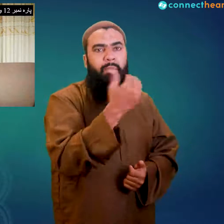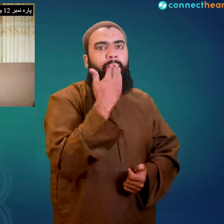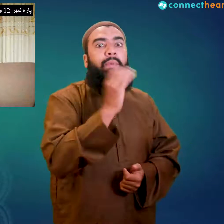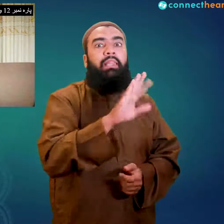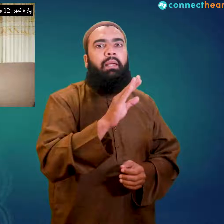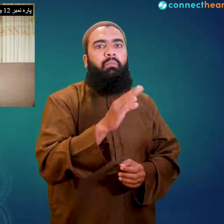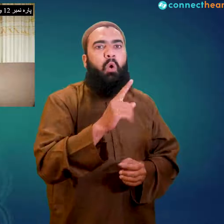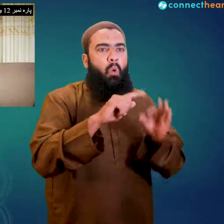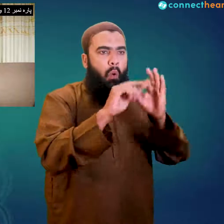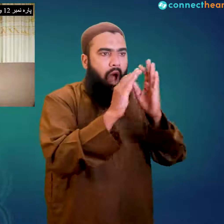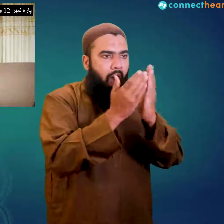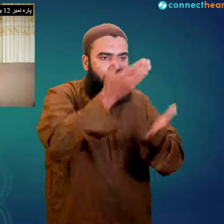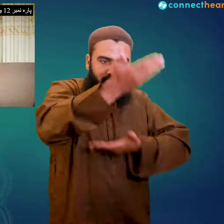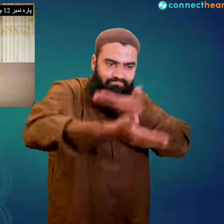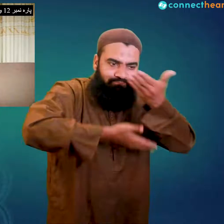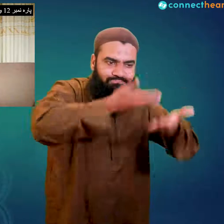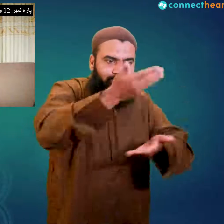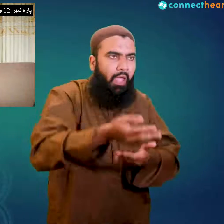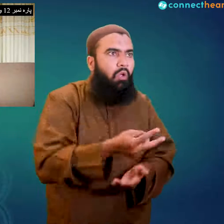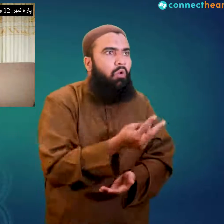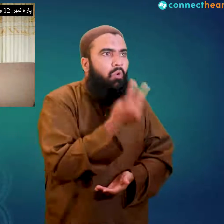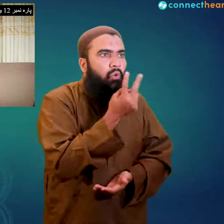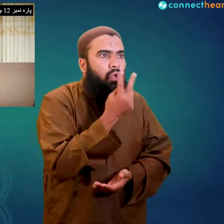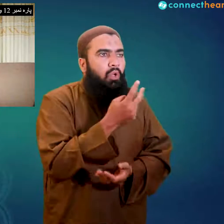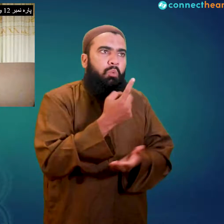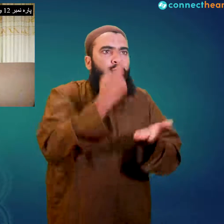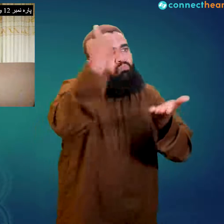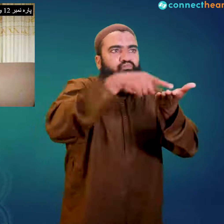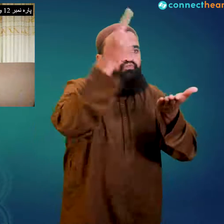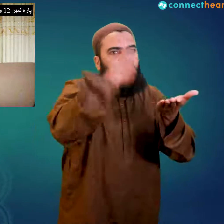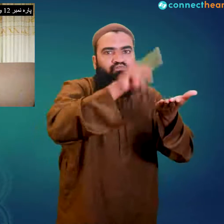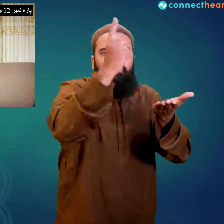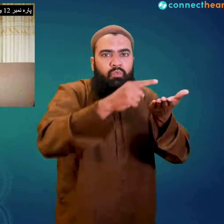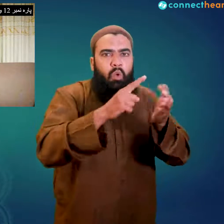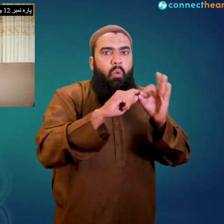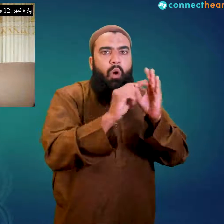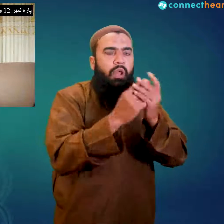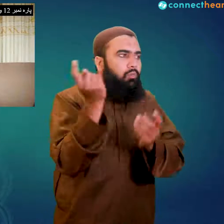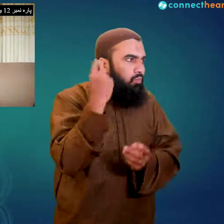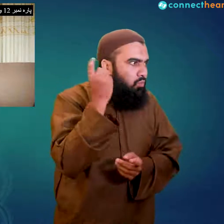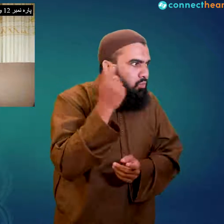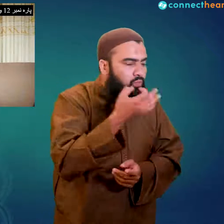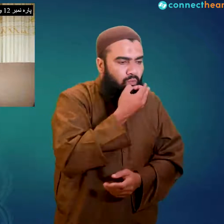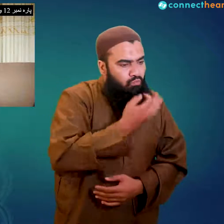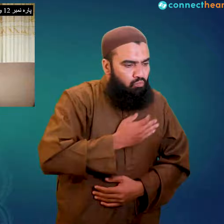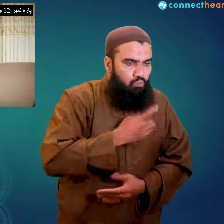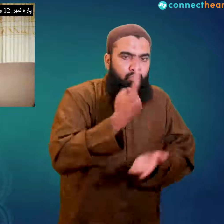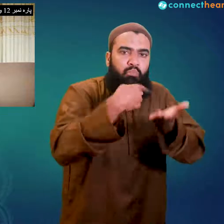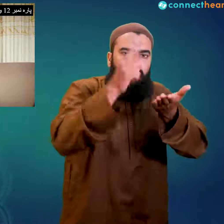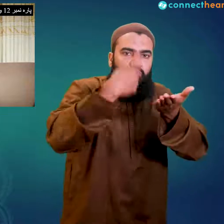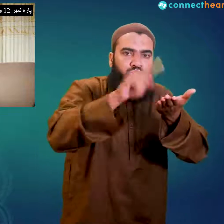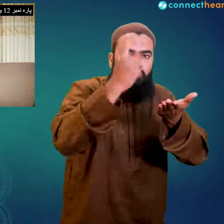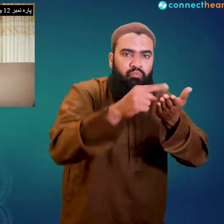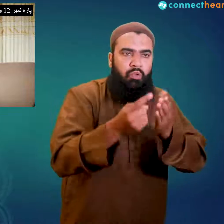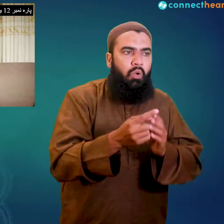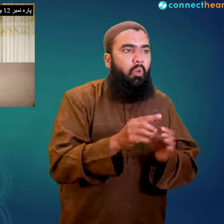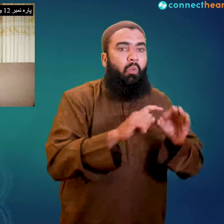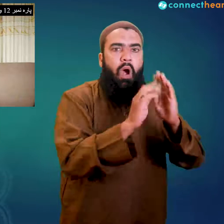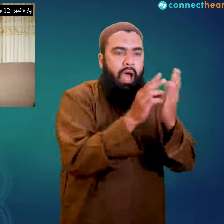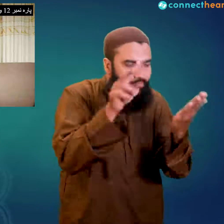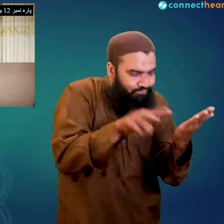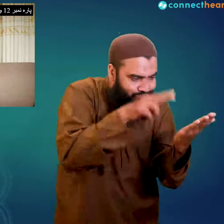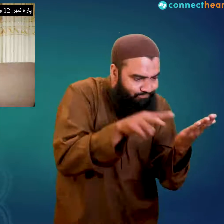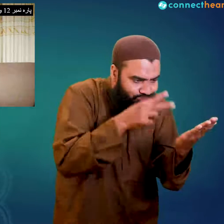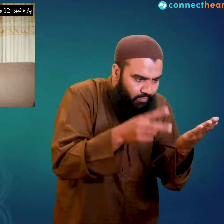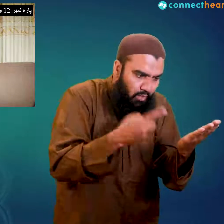ہے، کہ جب اس کے سامنے حق کو پیش کیا گیا تو اس نے حق کو دیکھا اور حق کو حق سمجھتے ہوئے قبول کر لیا، اور